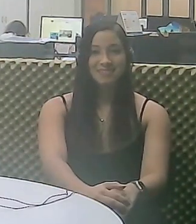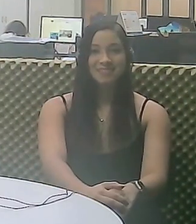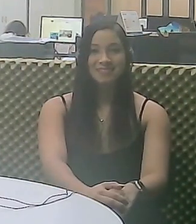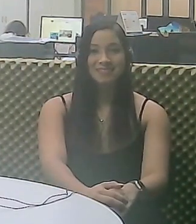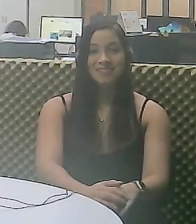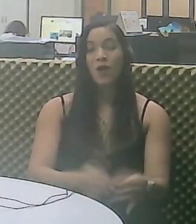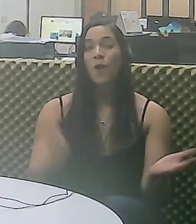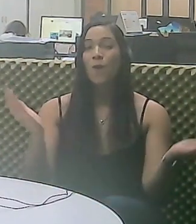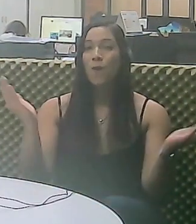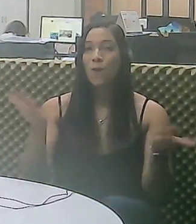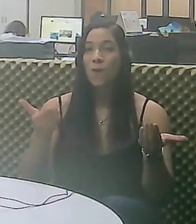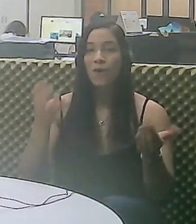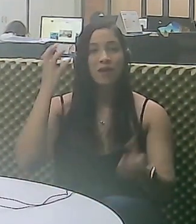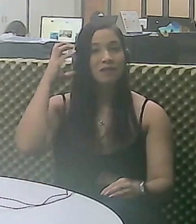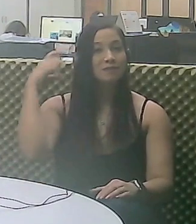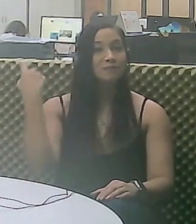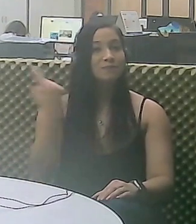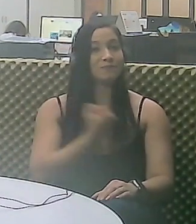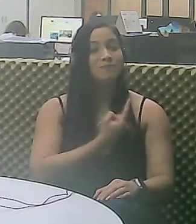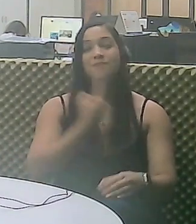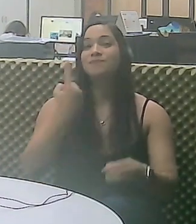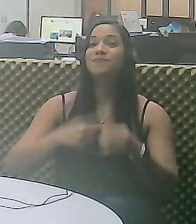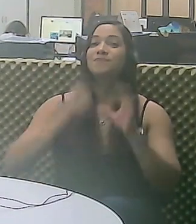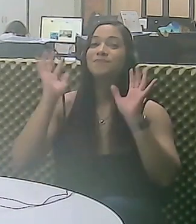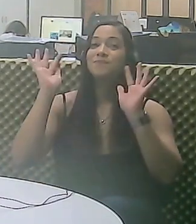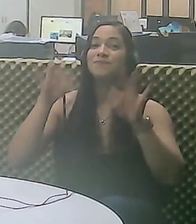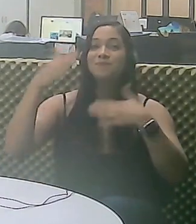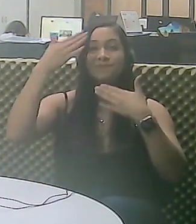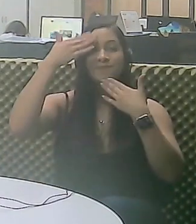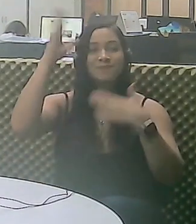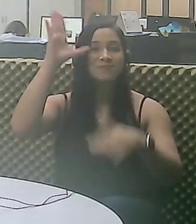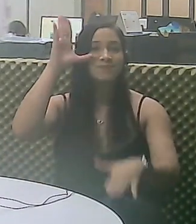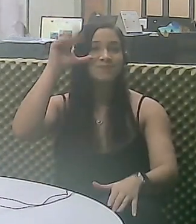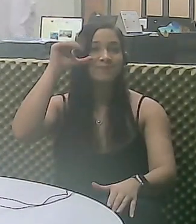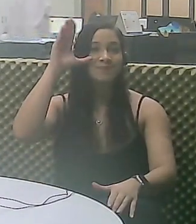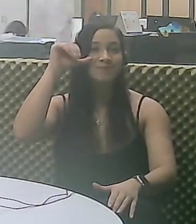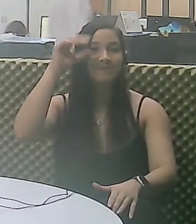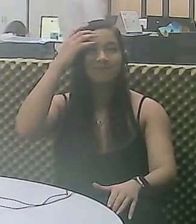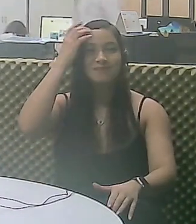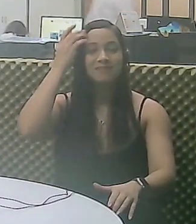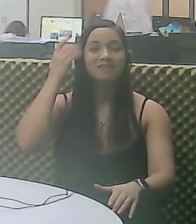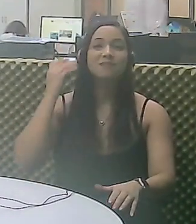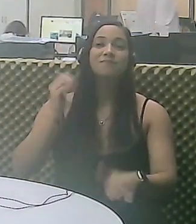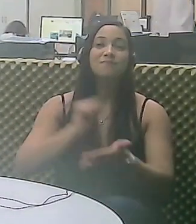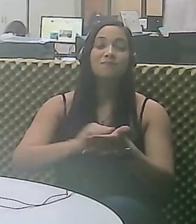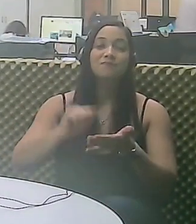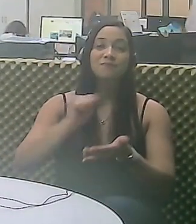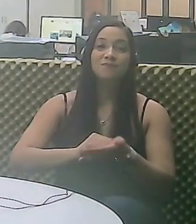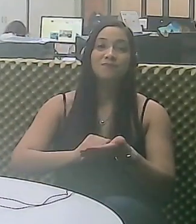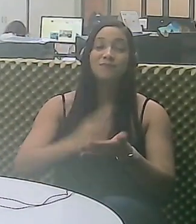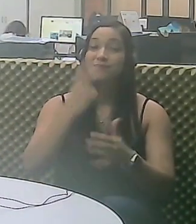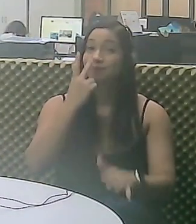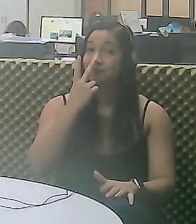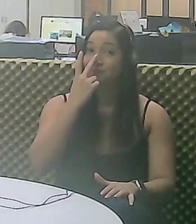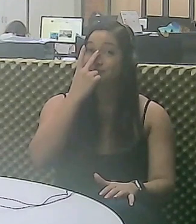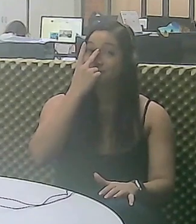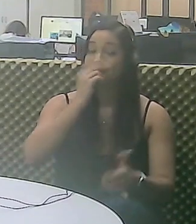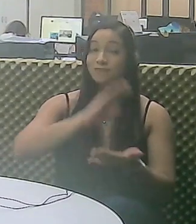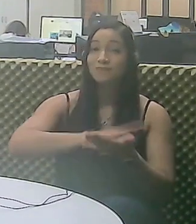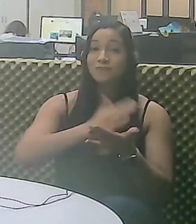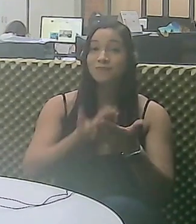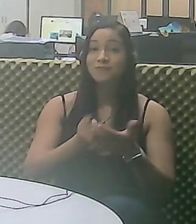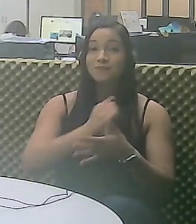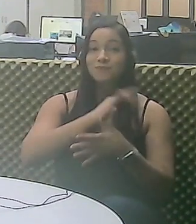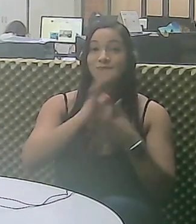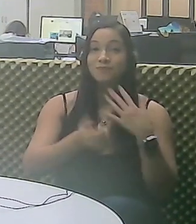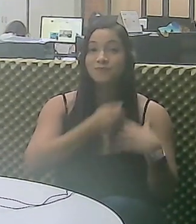notícias. A edição de hoje da Rádio Nossa Cidade fica por aqui. Obrigada pela sua audiência. A edição foi minha, Vanessa